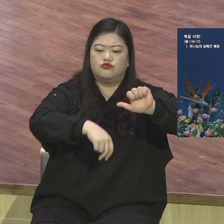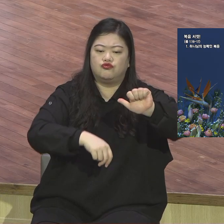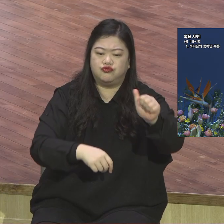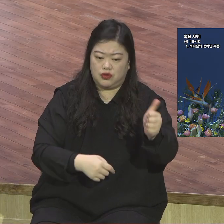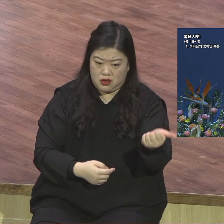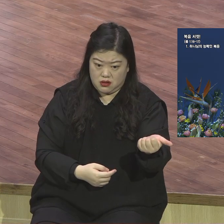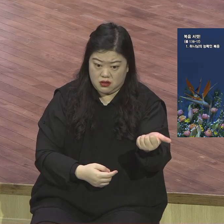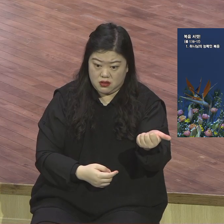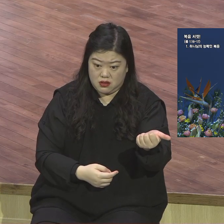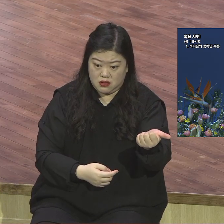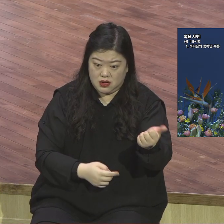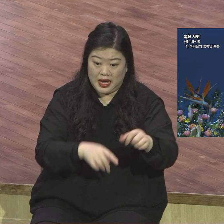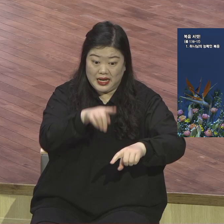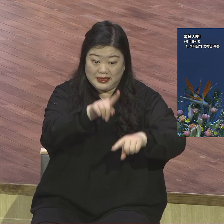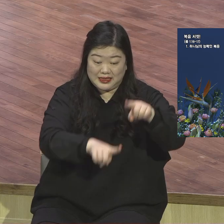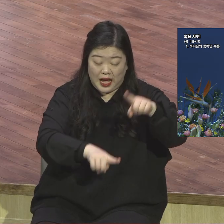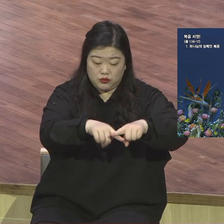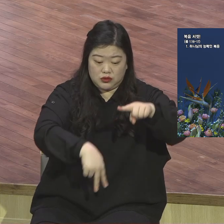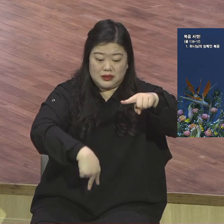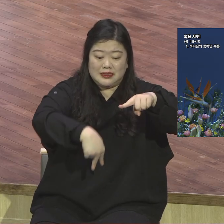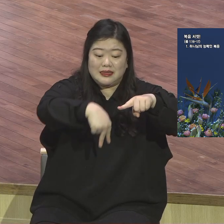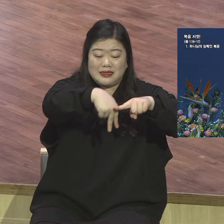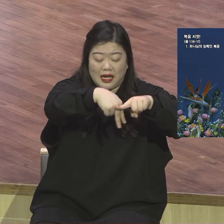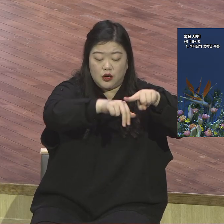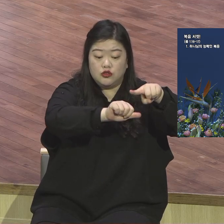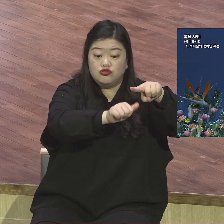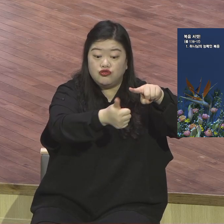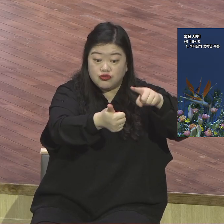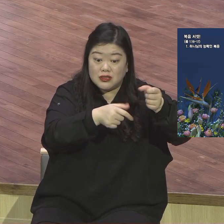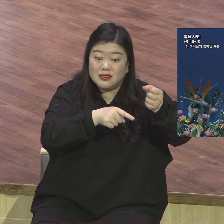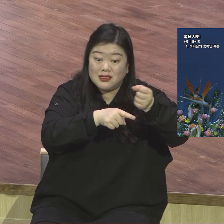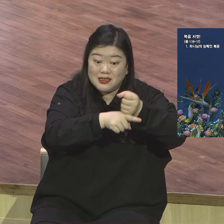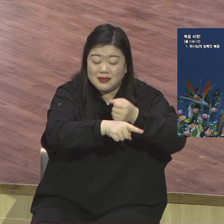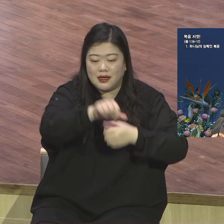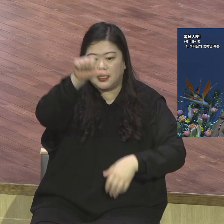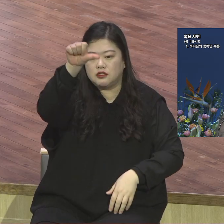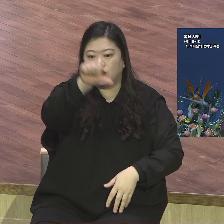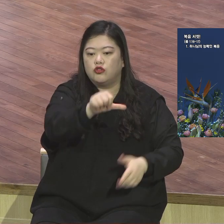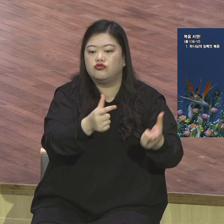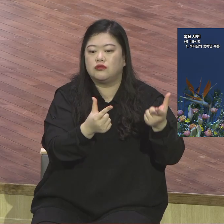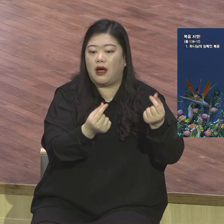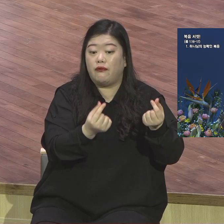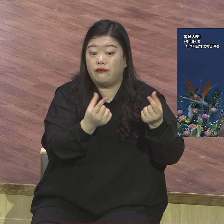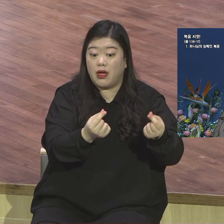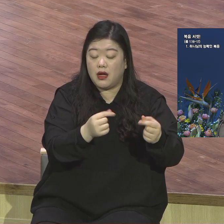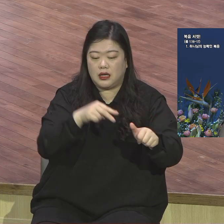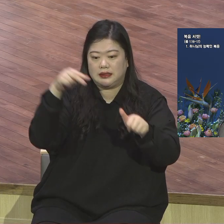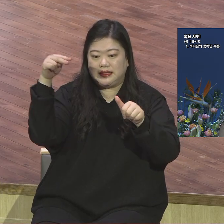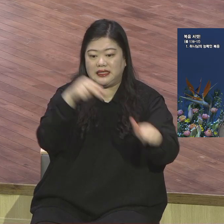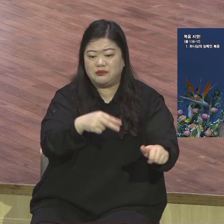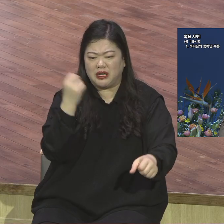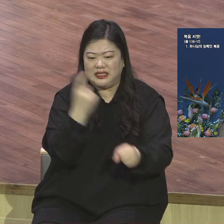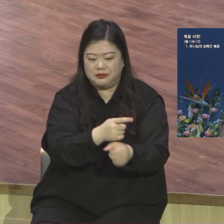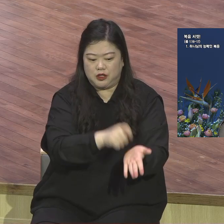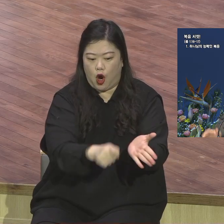그 나무에 달려 죽는다, 이거는 하나님께 저주를 받았다는 표식이란 표식이라고 신명기 나와 있어요.